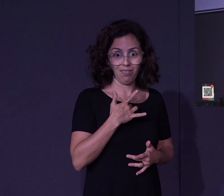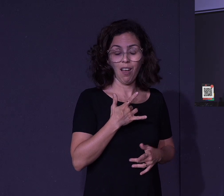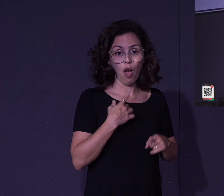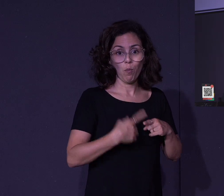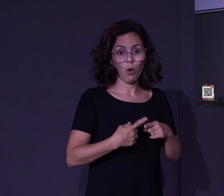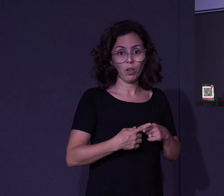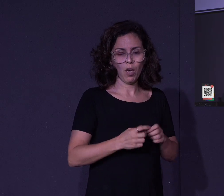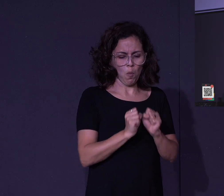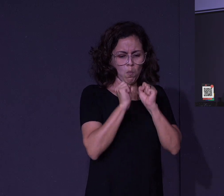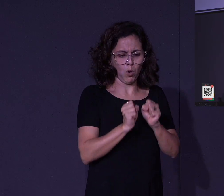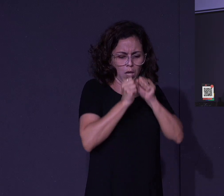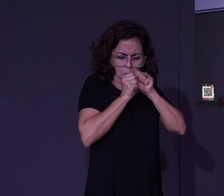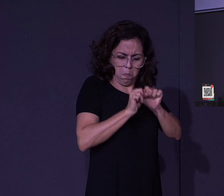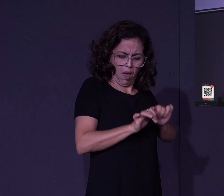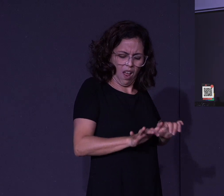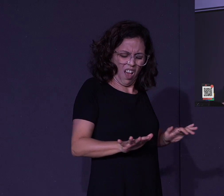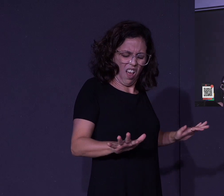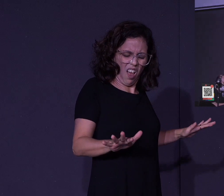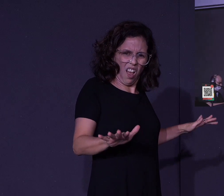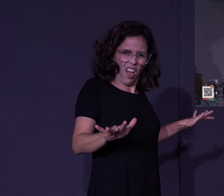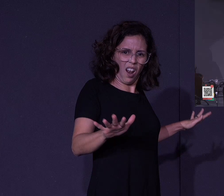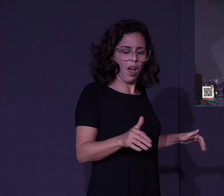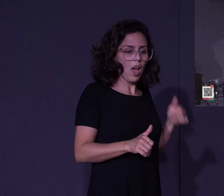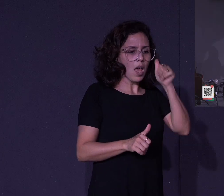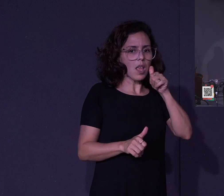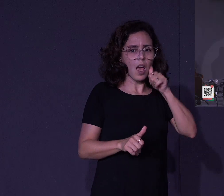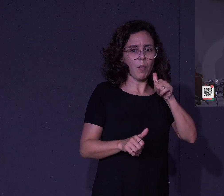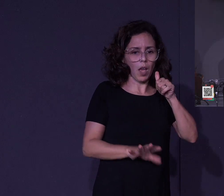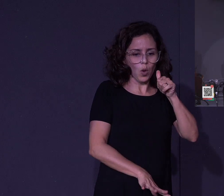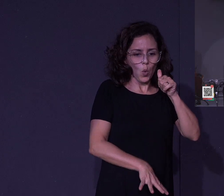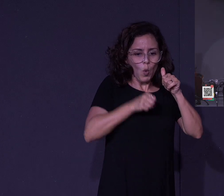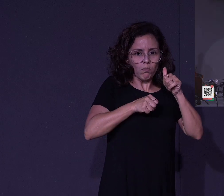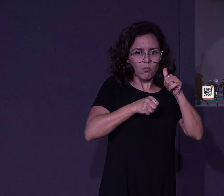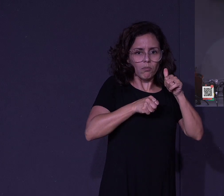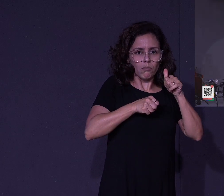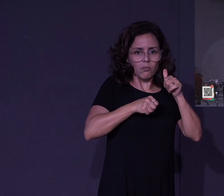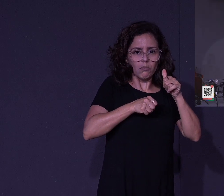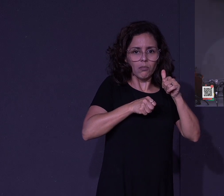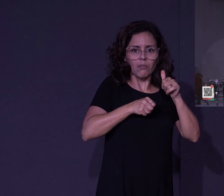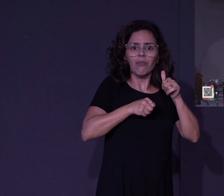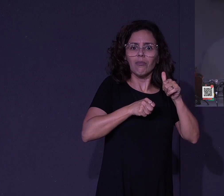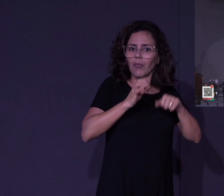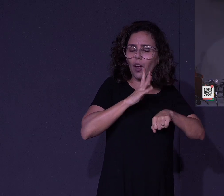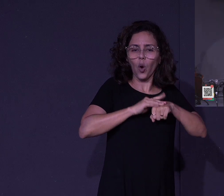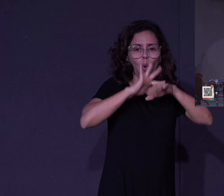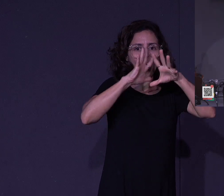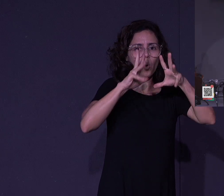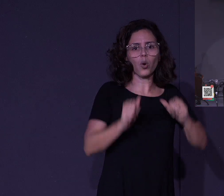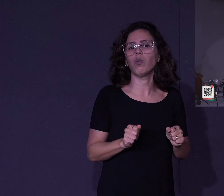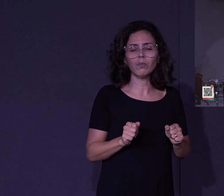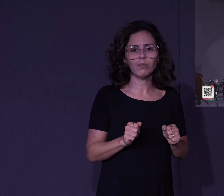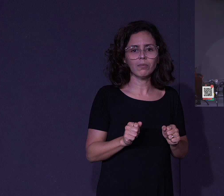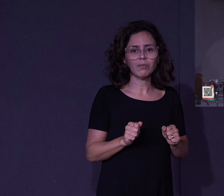mulher tocou de forma diferente. De mim saiu poder. Dele emana,